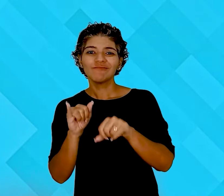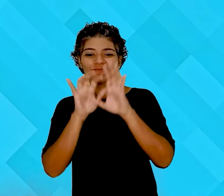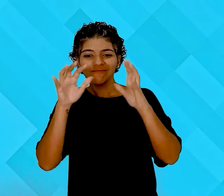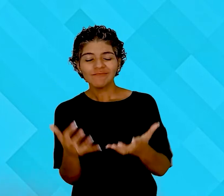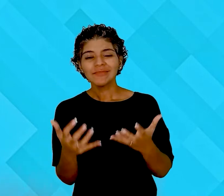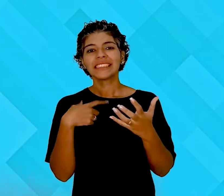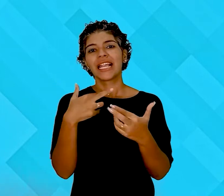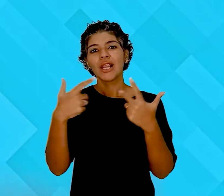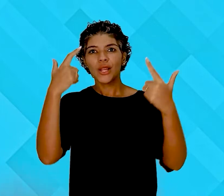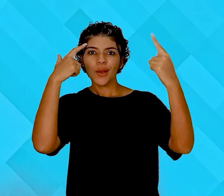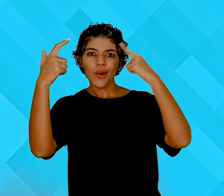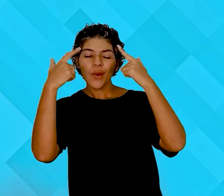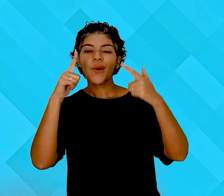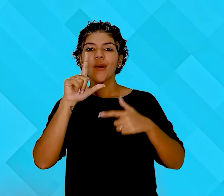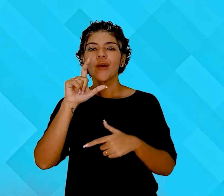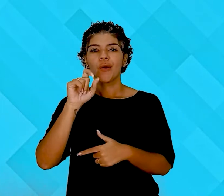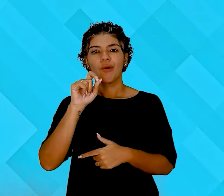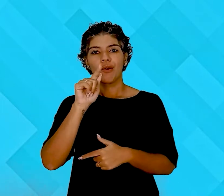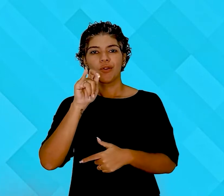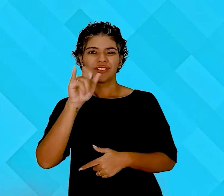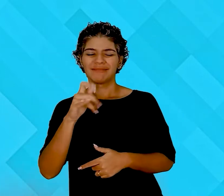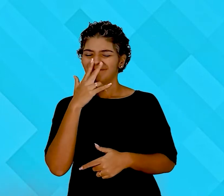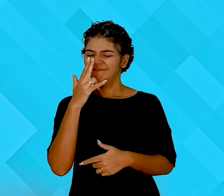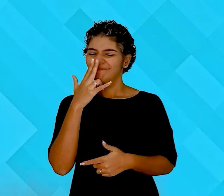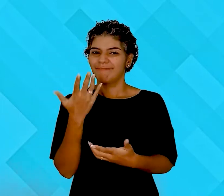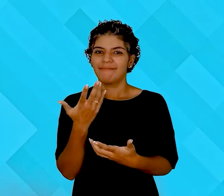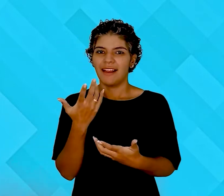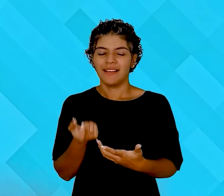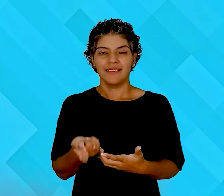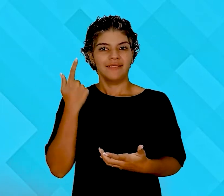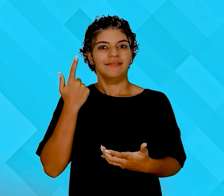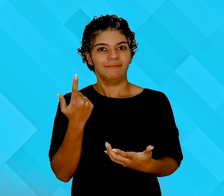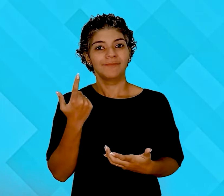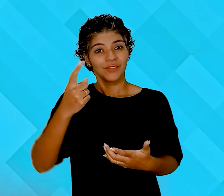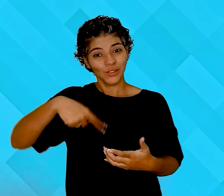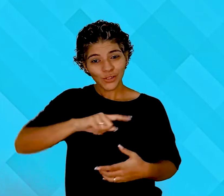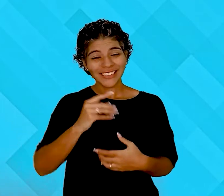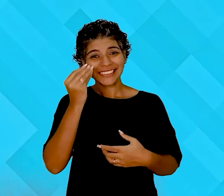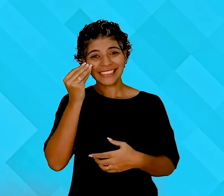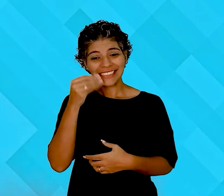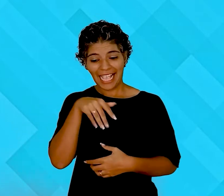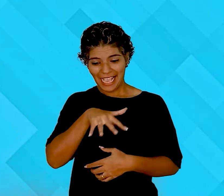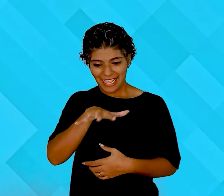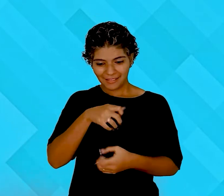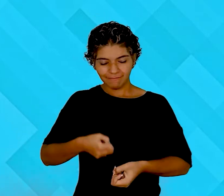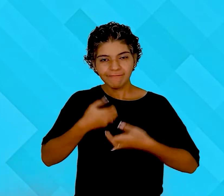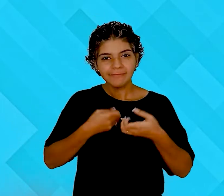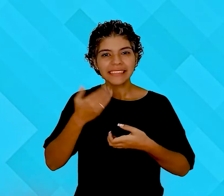produção é compreender como é que isso funciona e sair um pouco dessa alienação, dessa ignorância e saber lidar com isso, né? Porque estrategicamente, em alguns